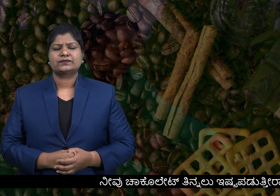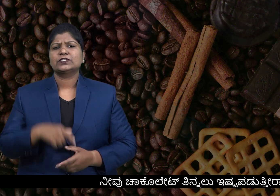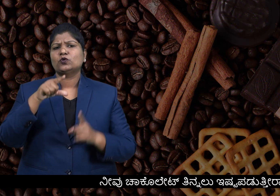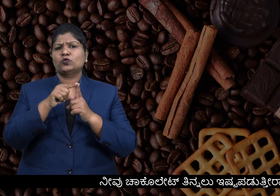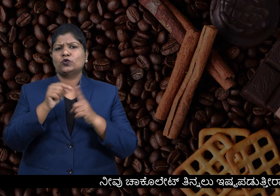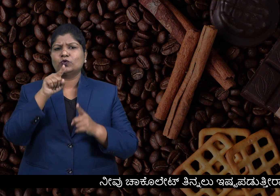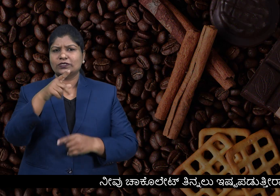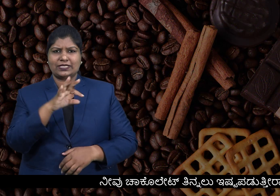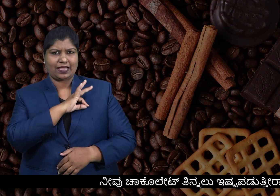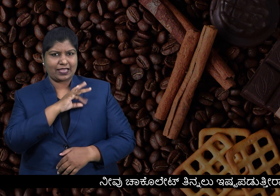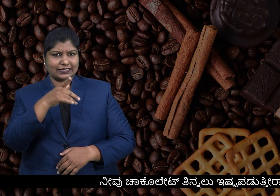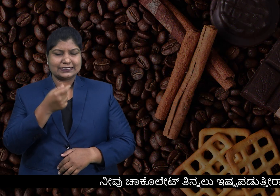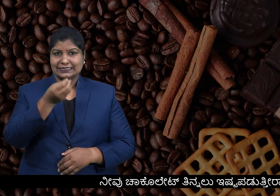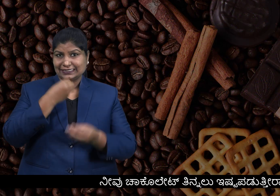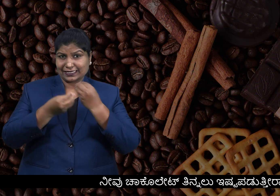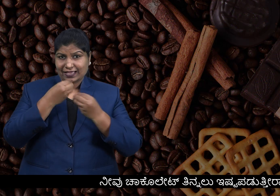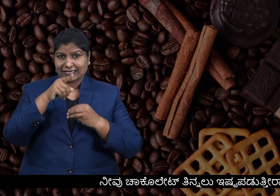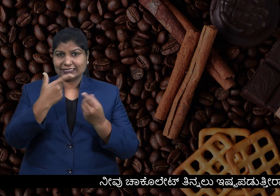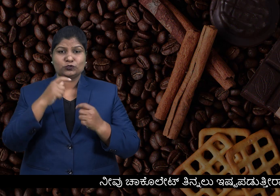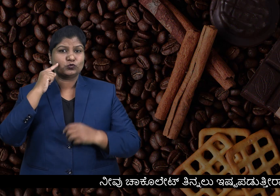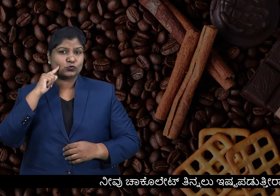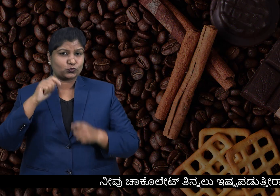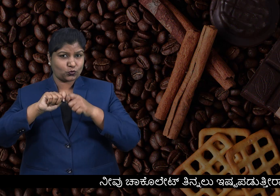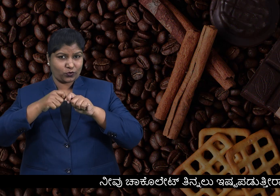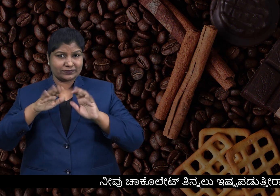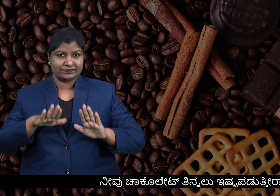ನೀವು ಚಾಕೊಲೇಟ್ ತಿನ್ನಲು ಇಷ್ಟಪಡುತ್ತೀರಾ?